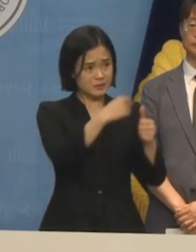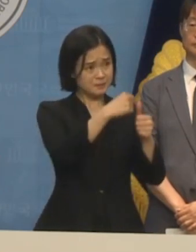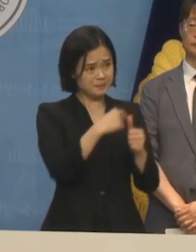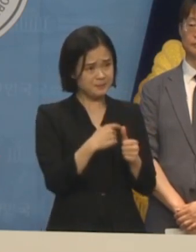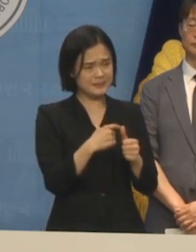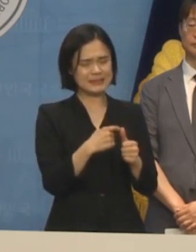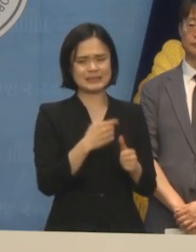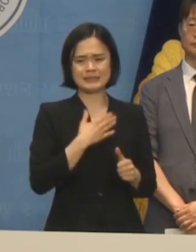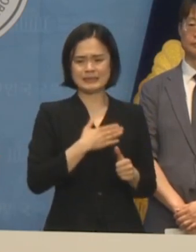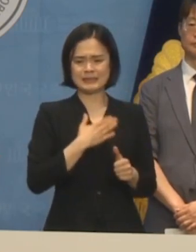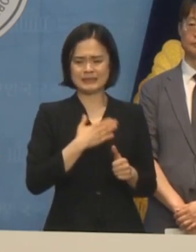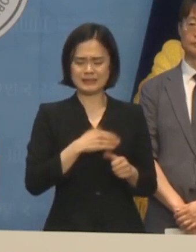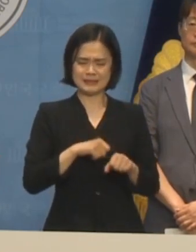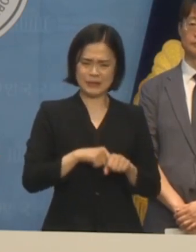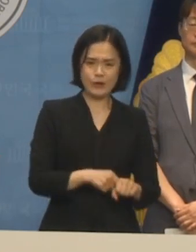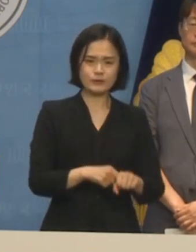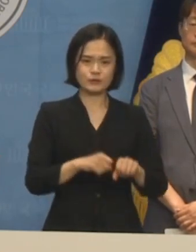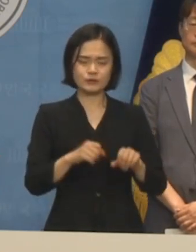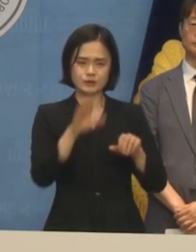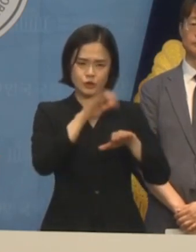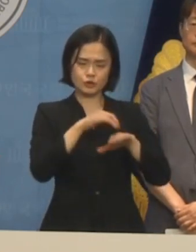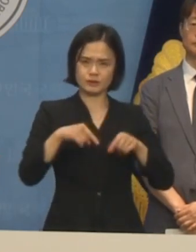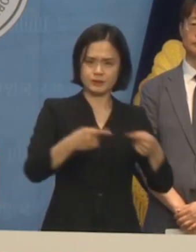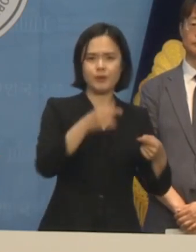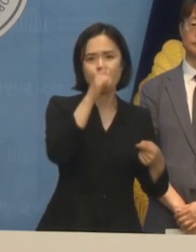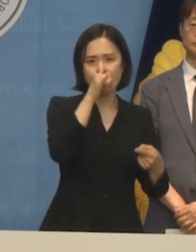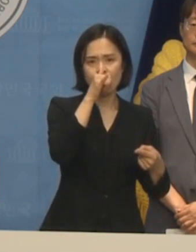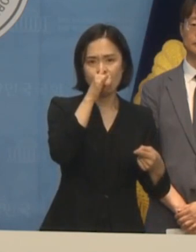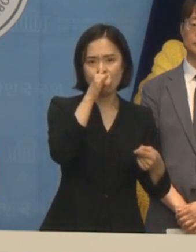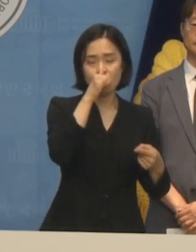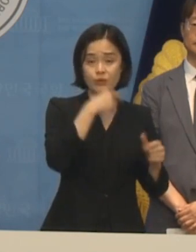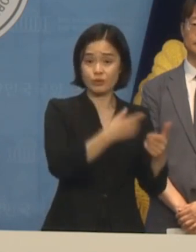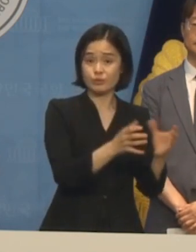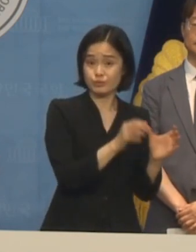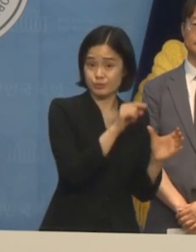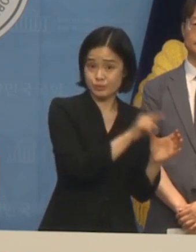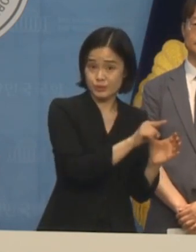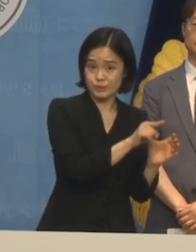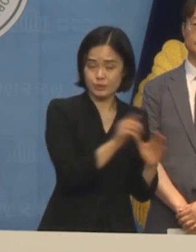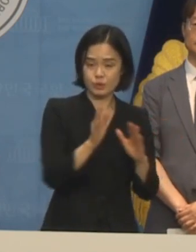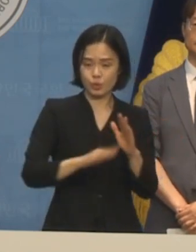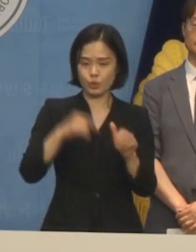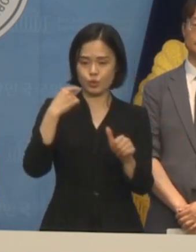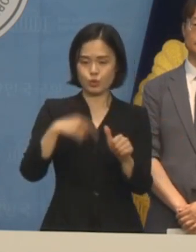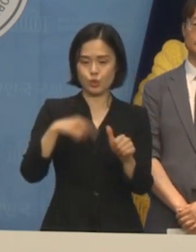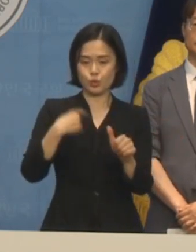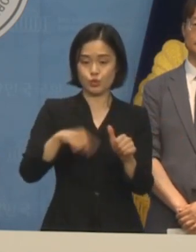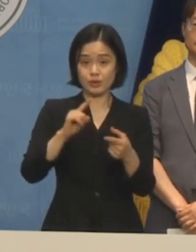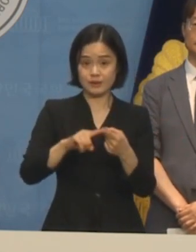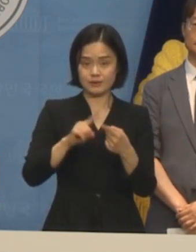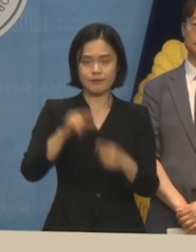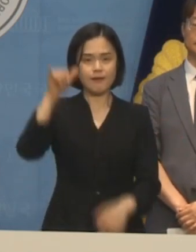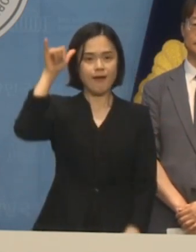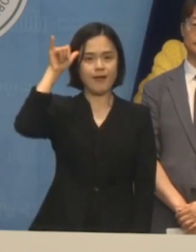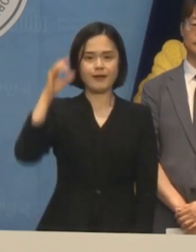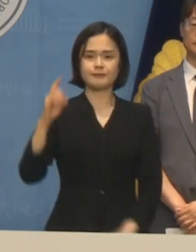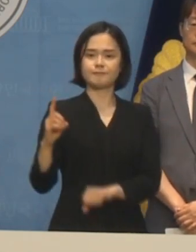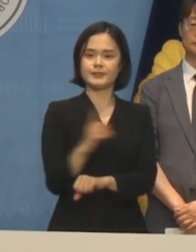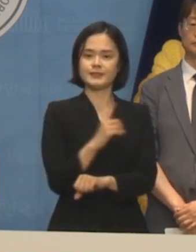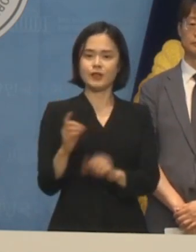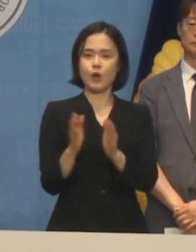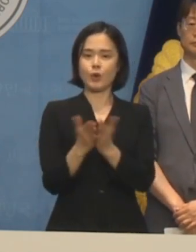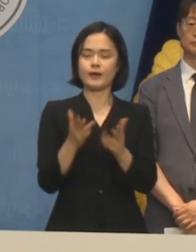이조 교육부 장관은 AI 디지털 교과서를 공교육에 전면 도입하는 것은 한국 정부가 최초에 가깝다며 전 세계적